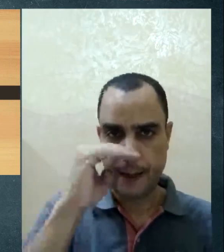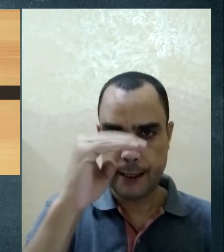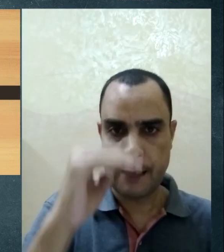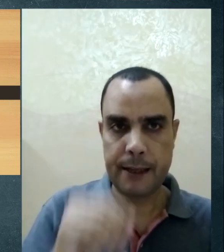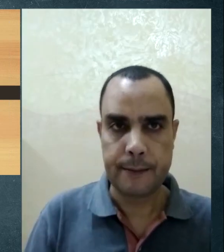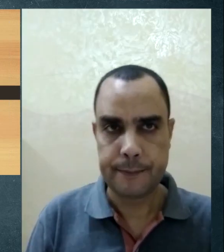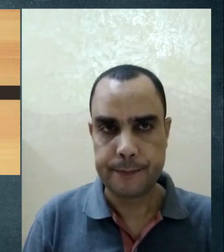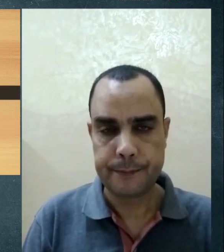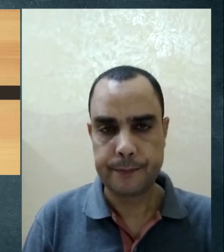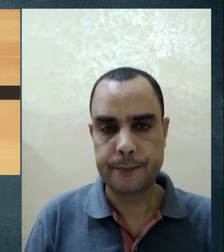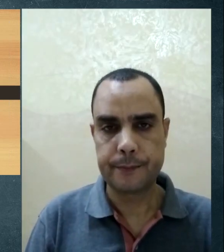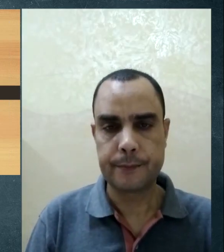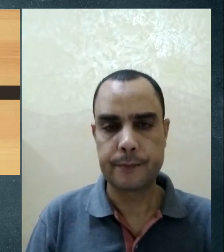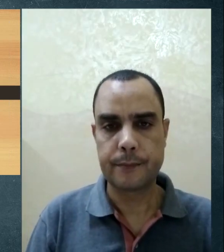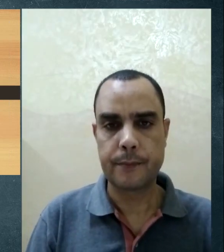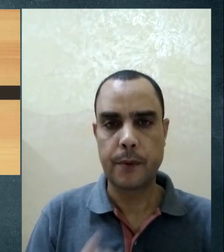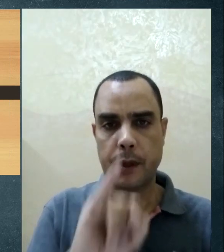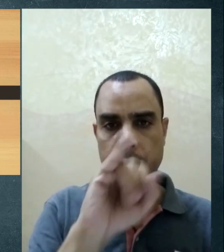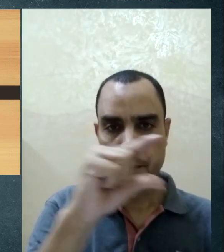الإجابة: